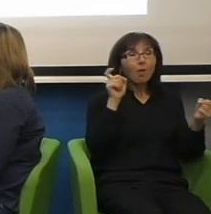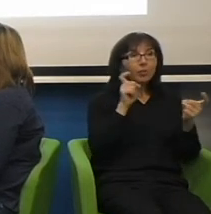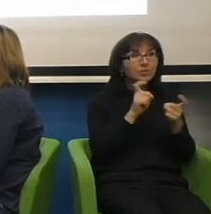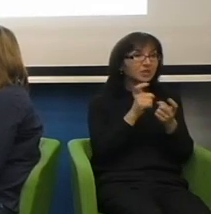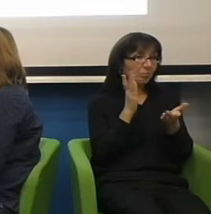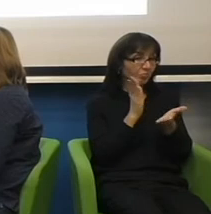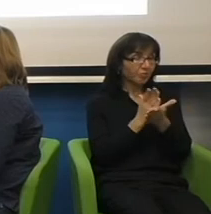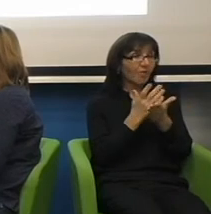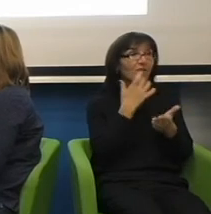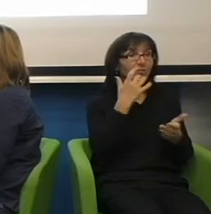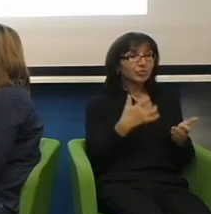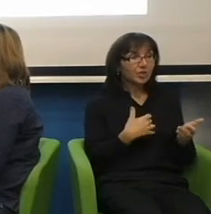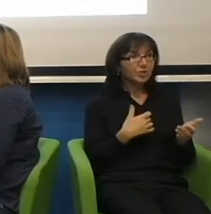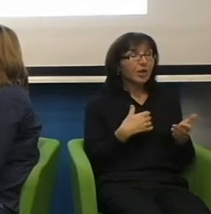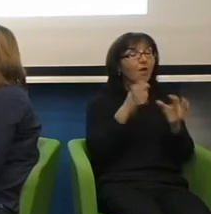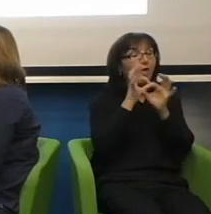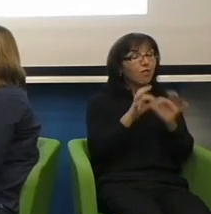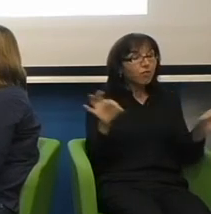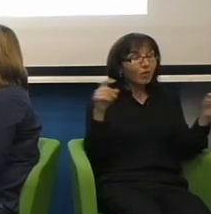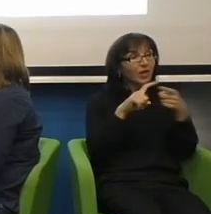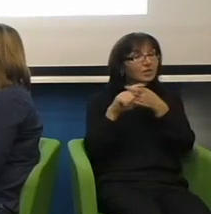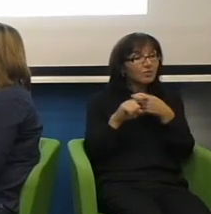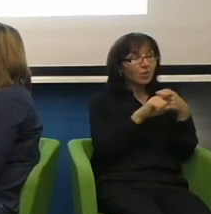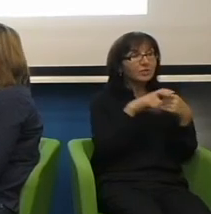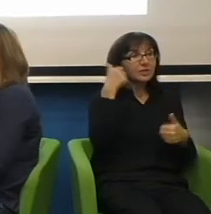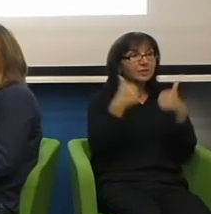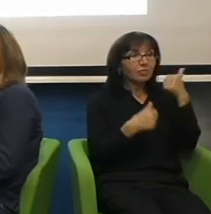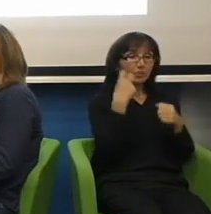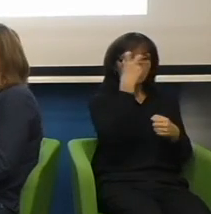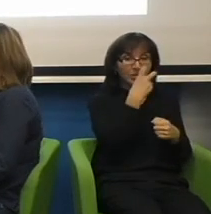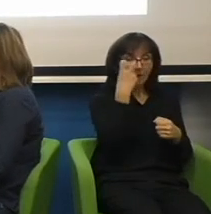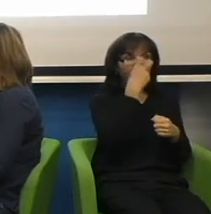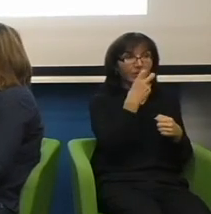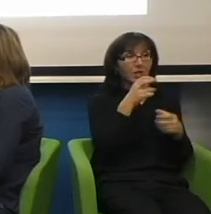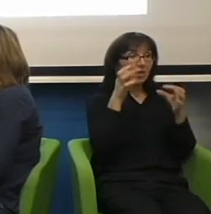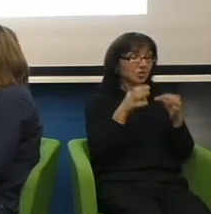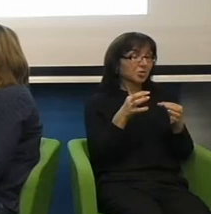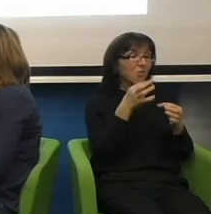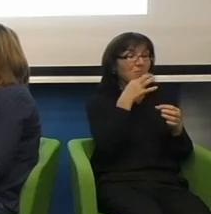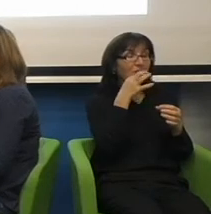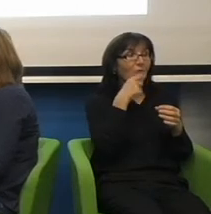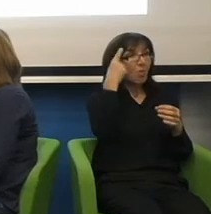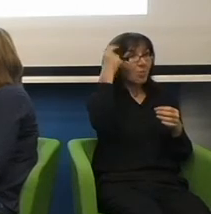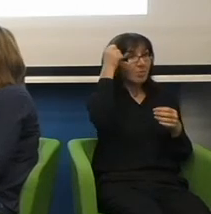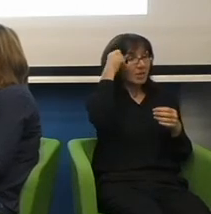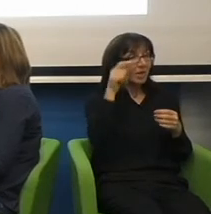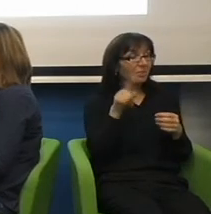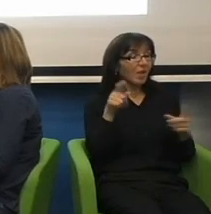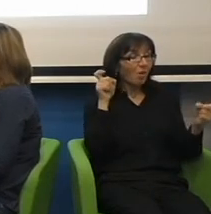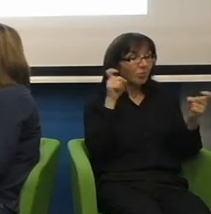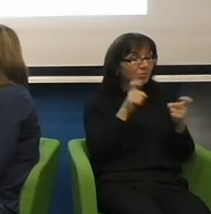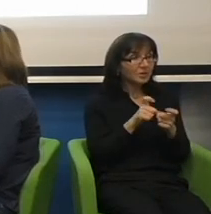kiedy powstają wolne związki zawodowe. Co jest ciekawe, o czym być może dzisiaj mało pamiętamy, ta opozycja